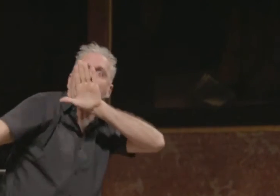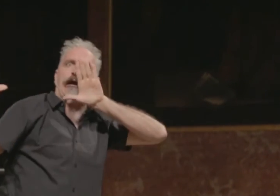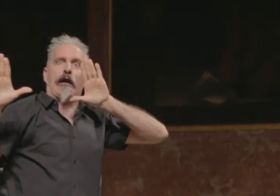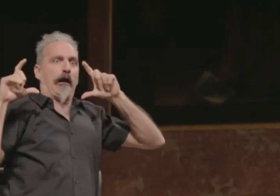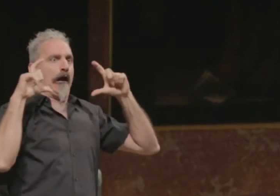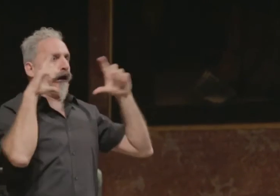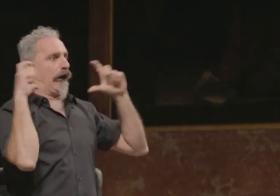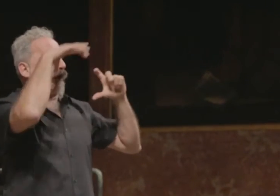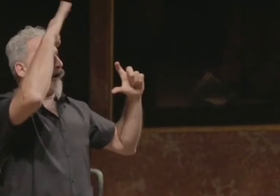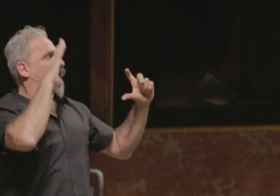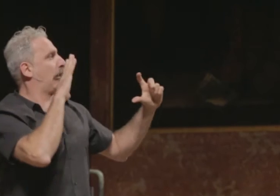und kehrt zurück.